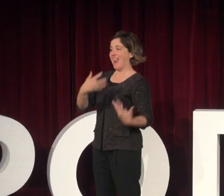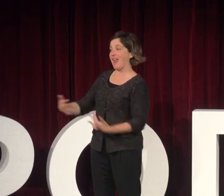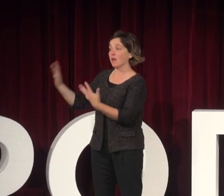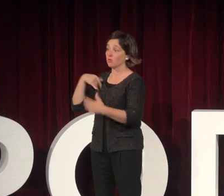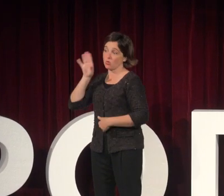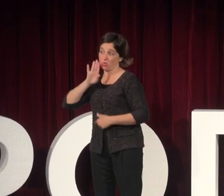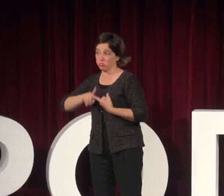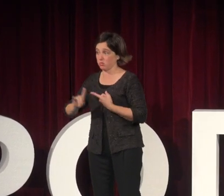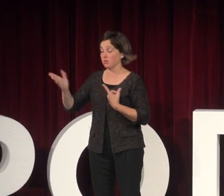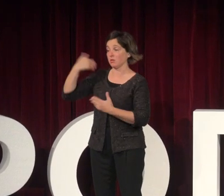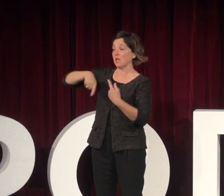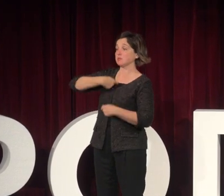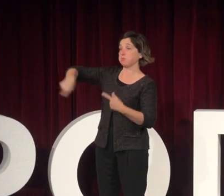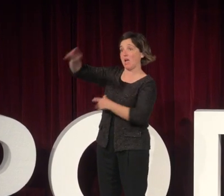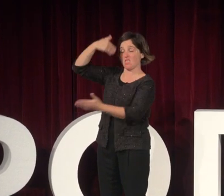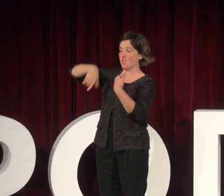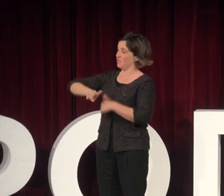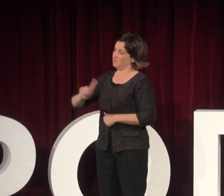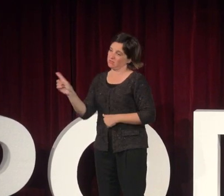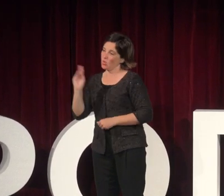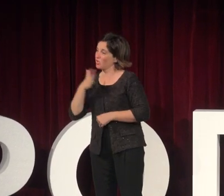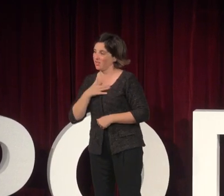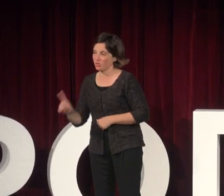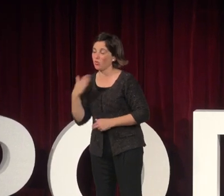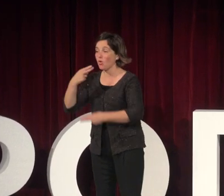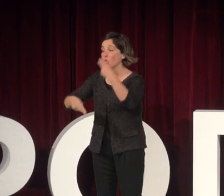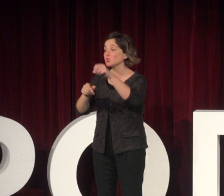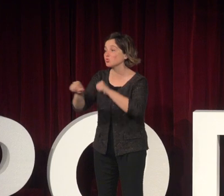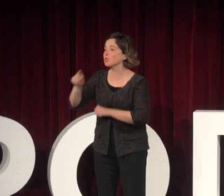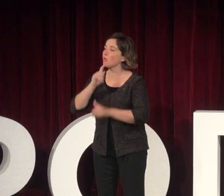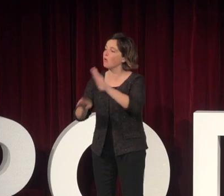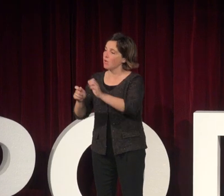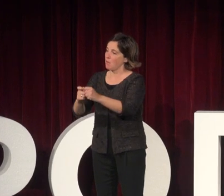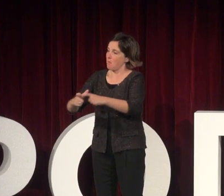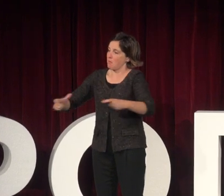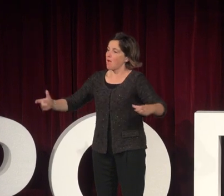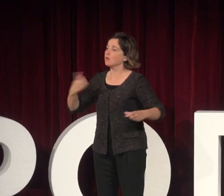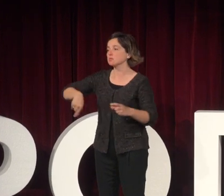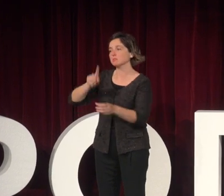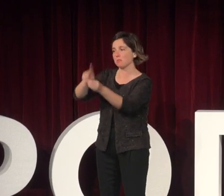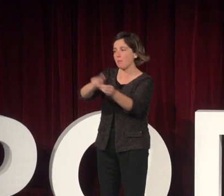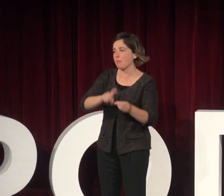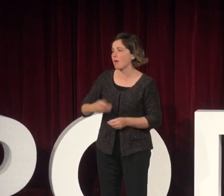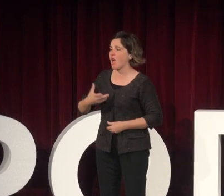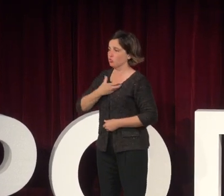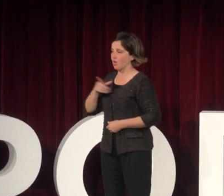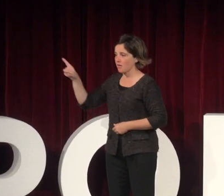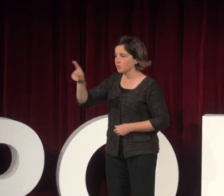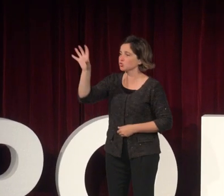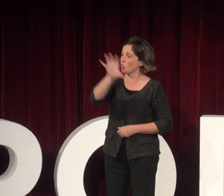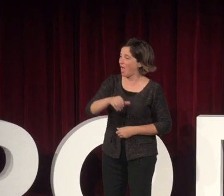de los corruptos que se envuelven en banderas. Y lo vamos a construir, vamos a seguir aumentando nuestra presencia en ayuntamientos,